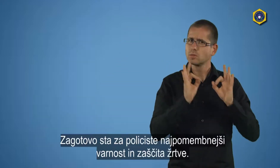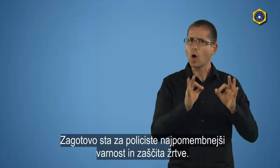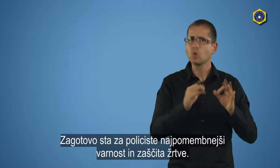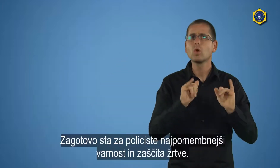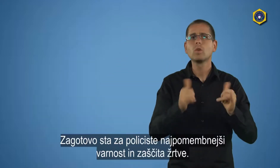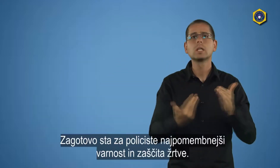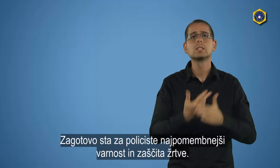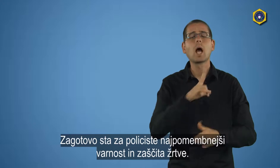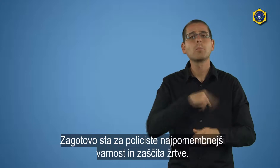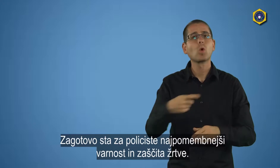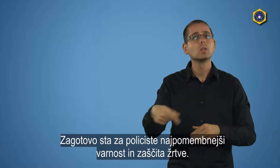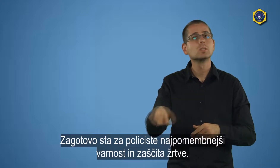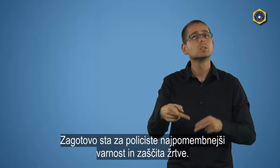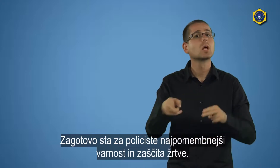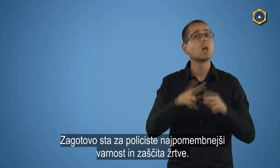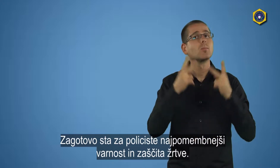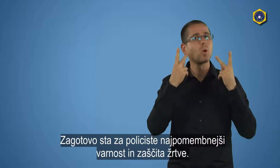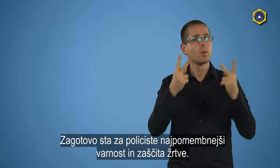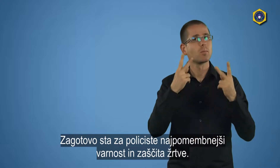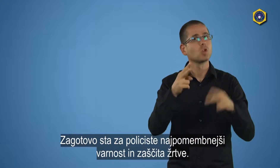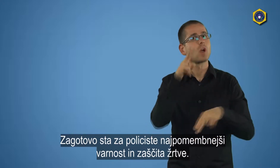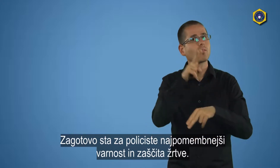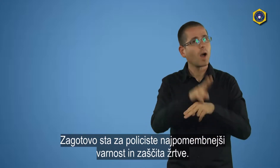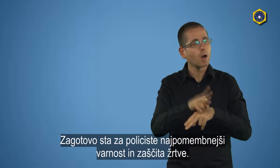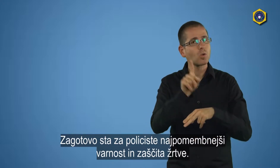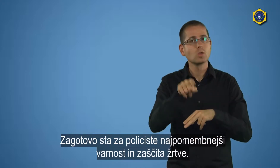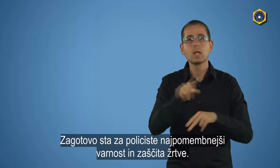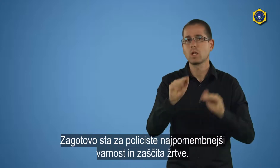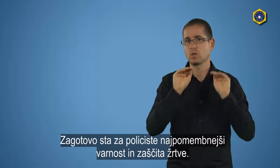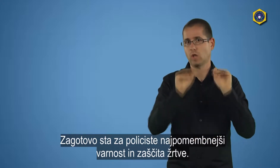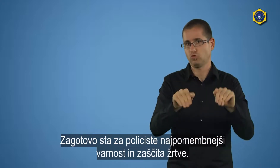Zagotovo sta za policiste najpomembnejši varnost in zaščita žrtve.